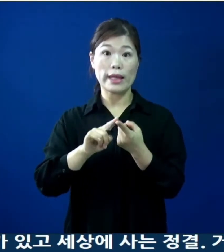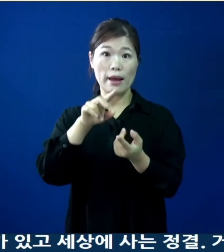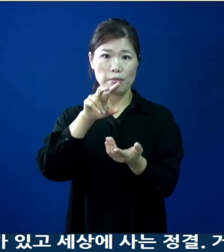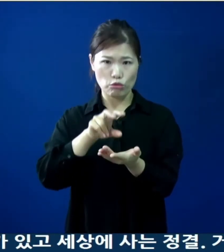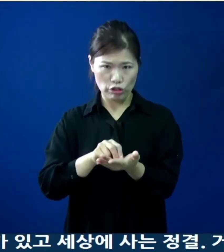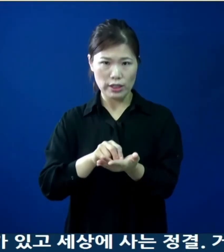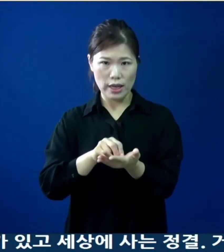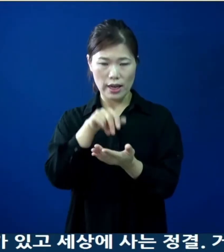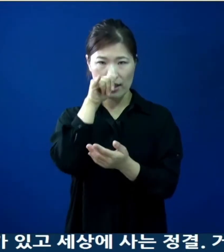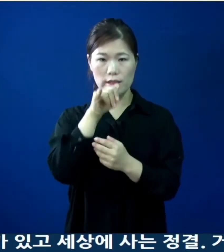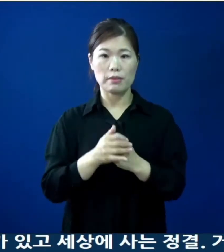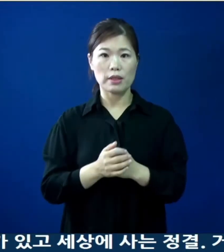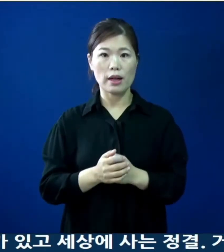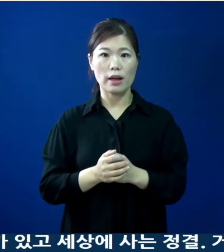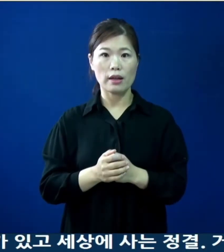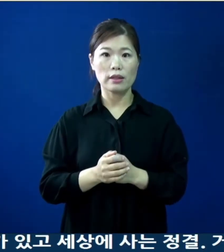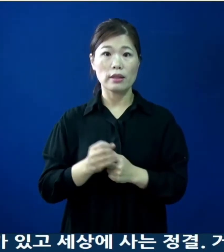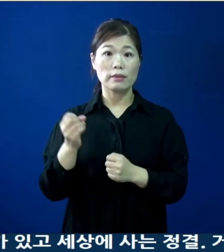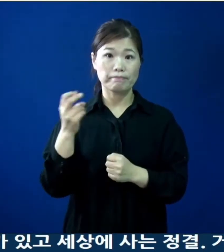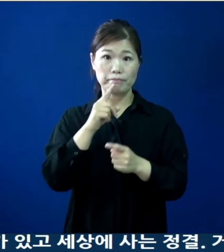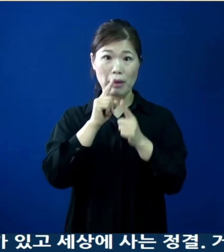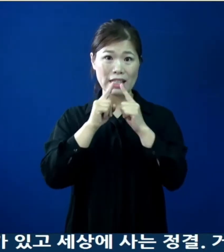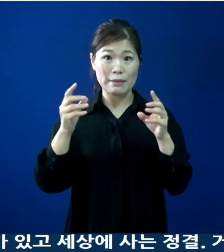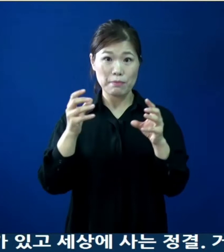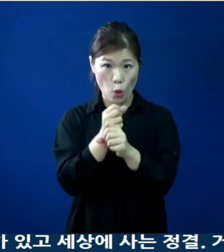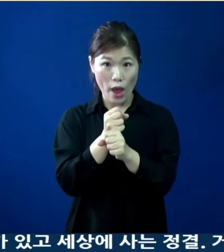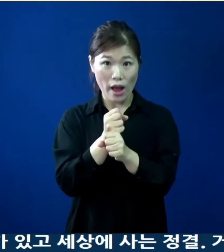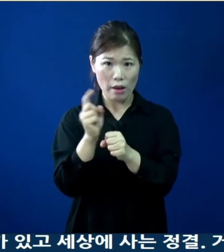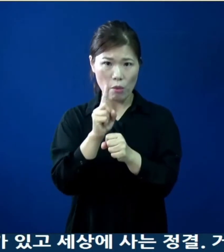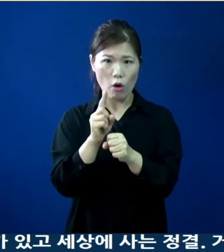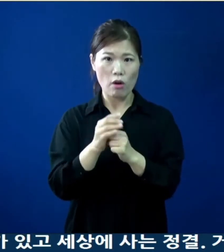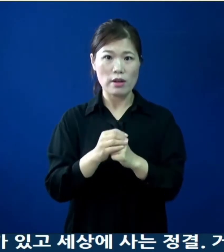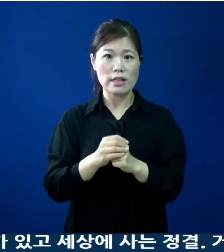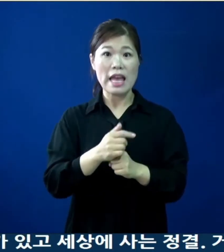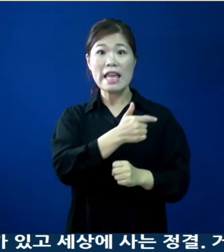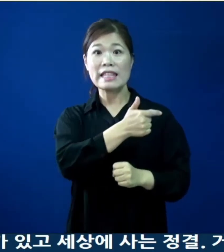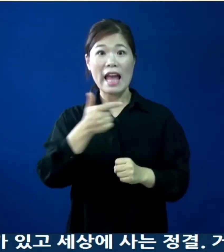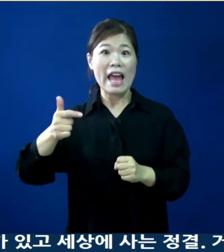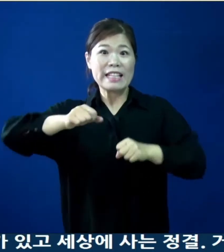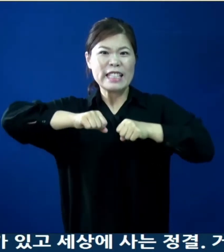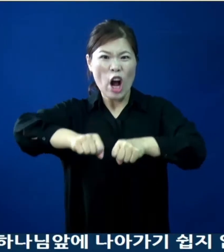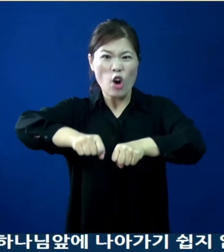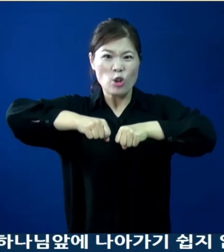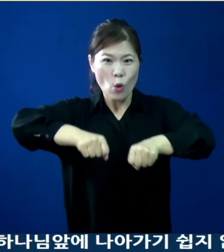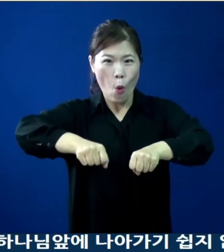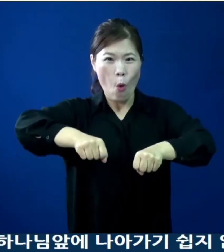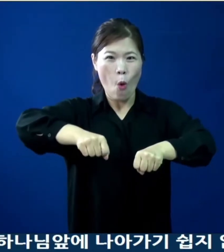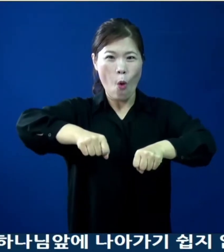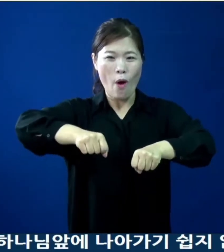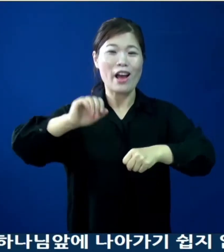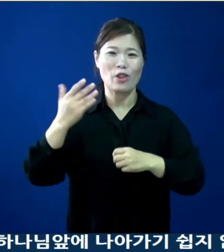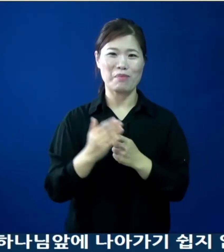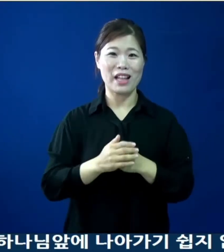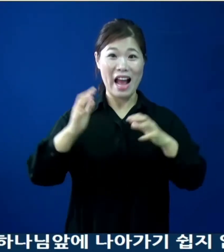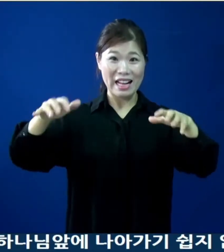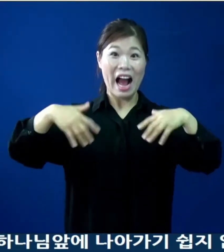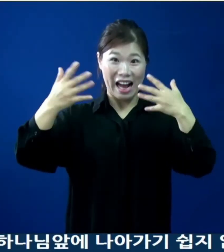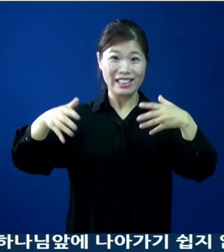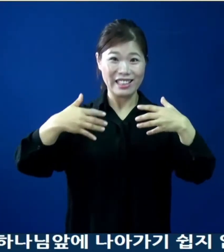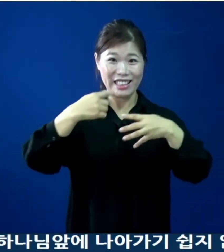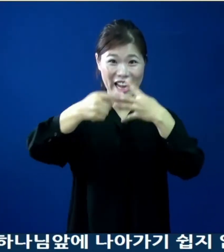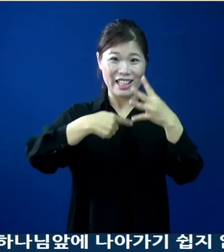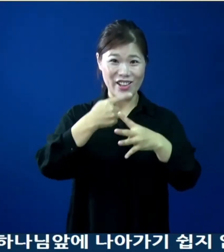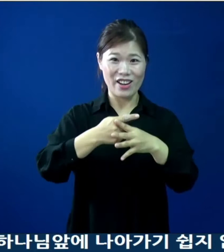다루고 있습니다. 한마디로 요약하면 대청소해야 됩니다. 가을은